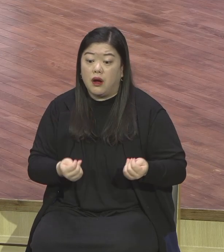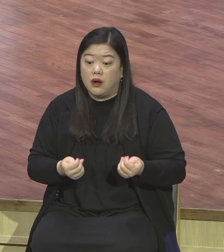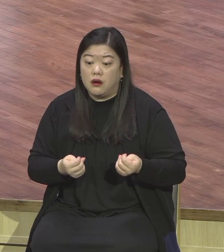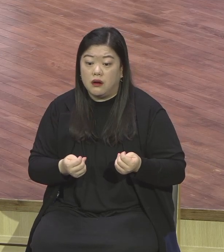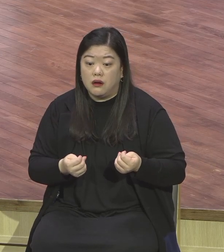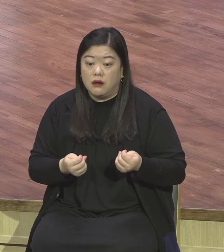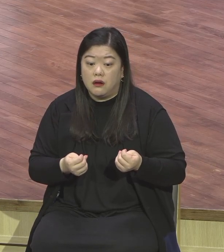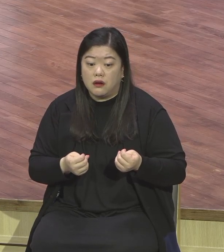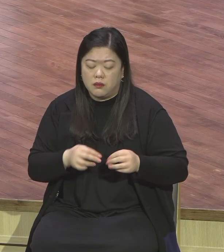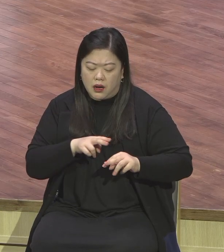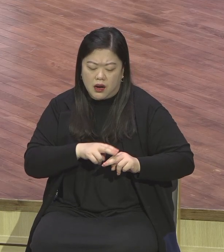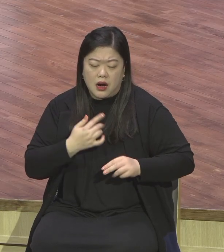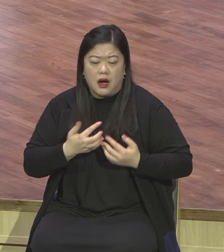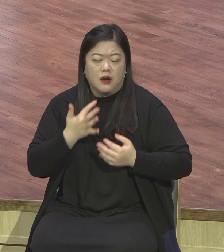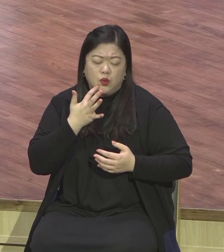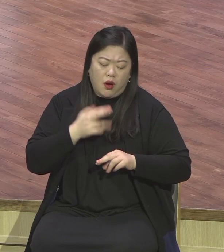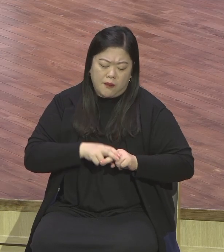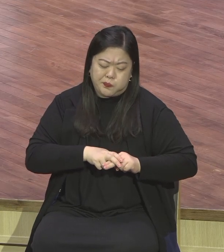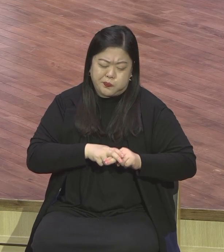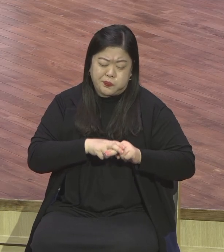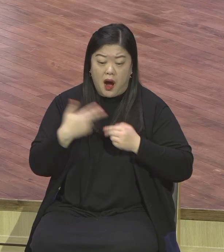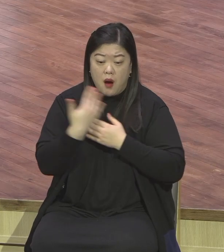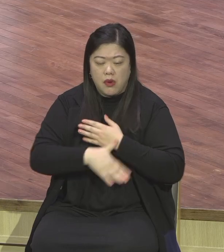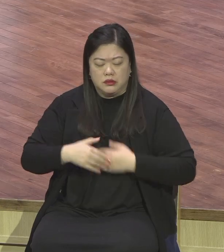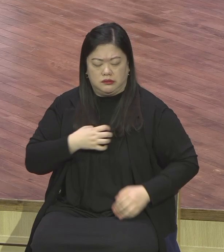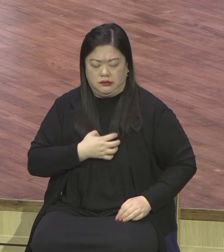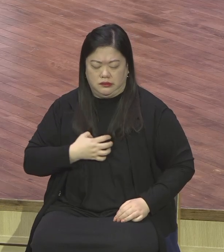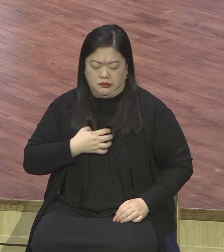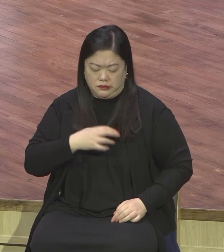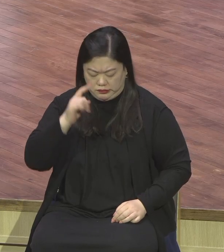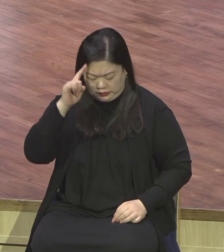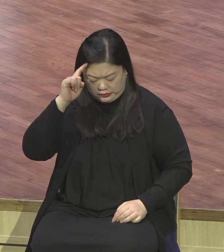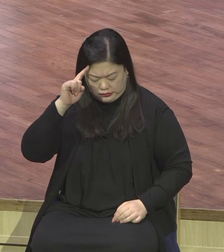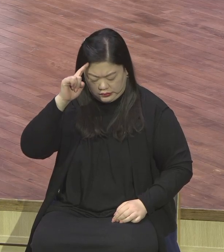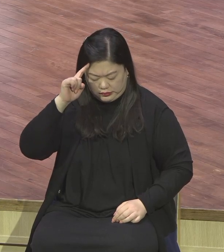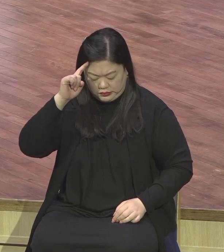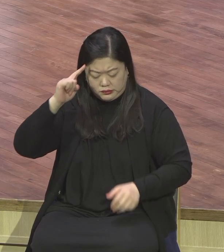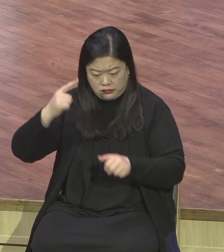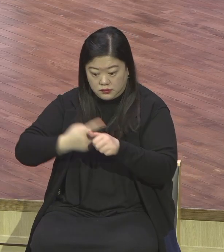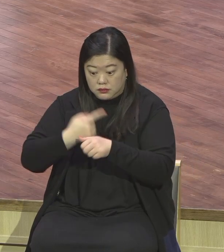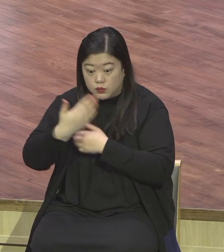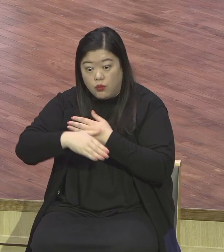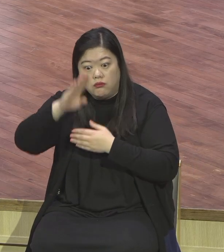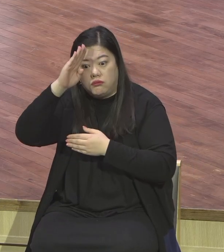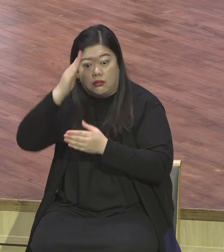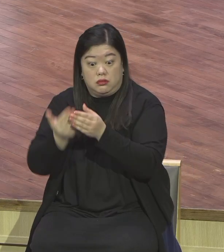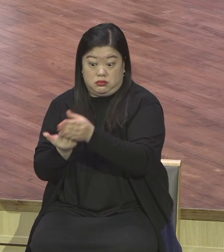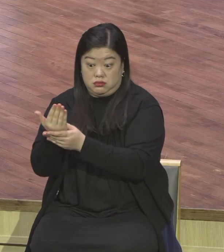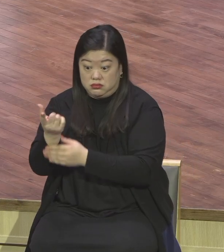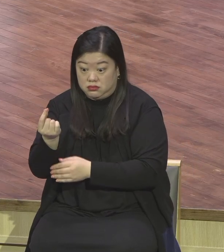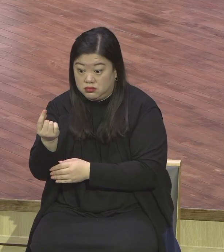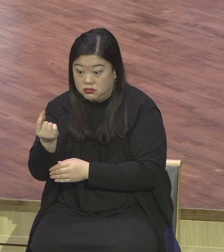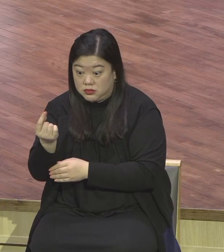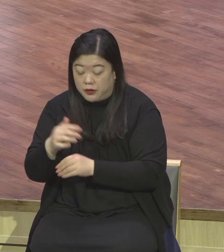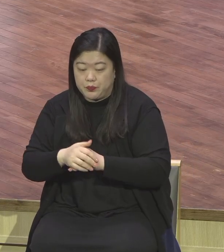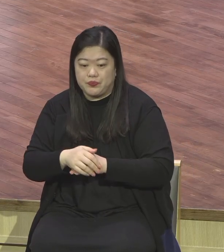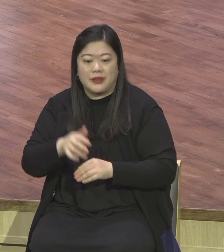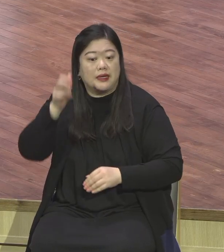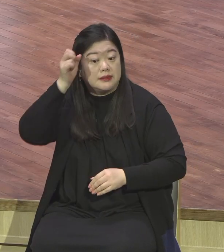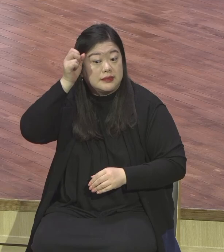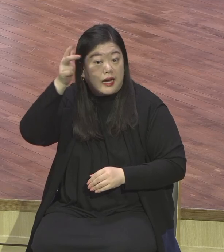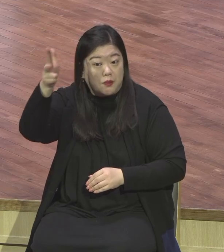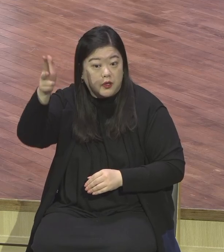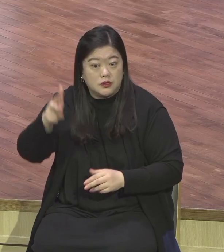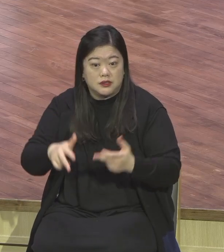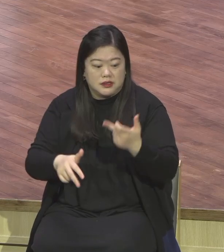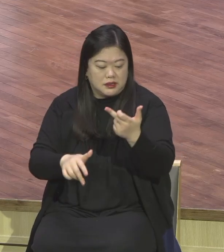갑니까? 마음의 독소가 육신의 질병까지 간다고 육신의 질병까지 쭉 간단 말이에요 잠은 17장 22절에 오면